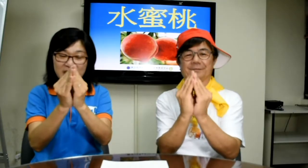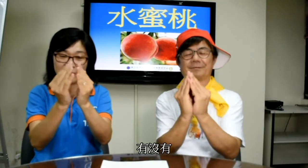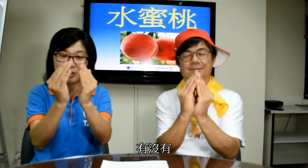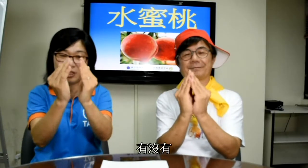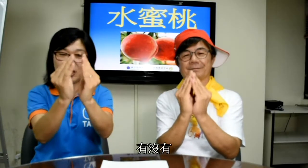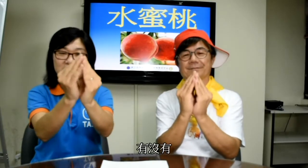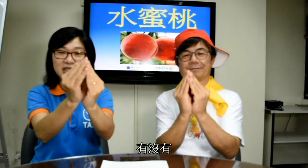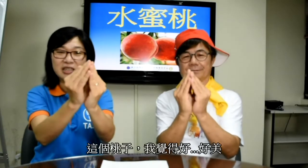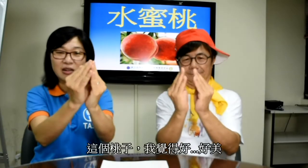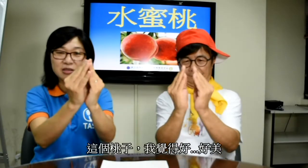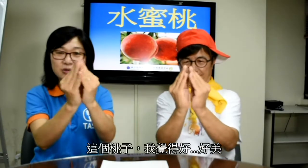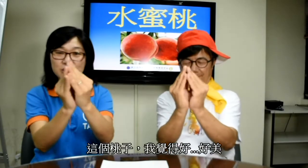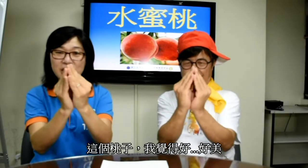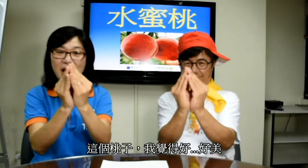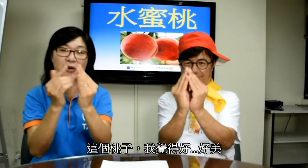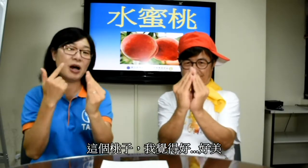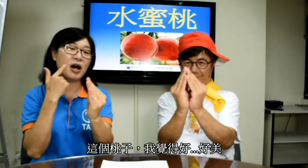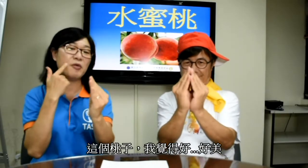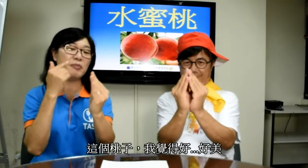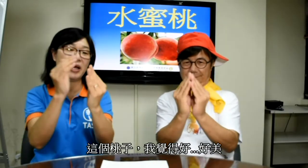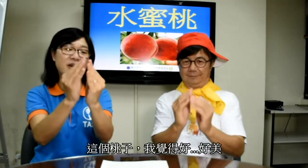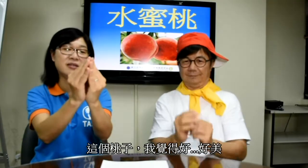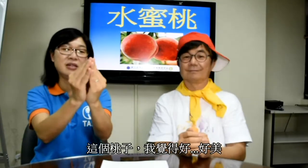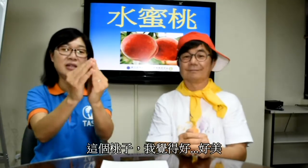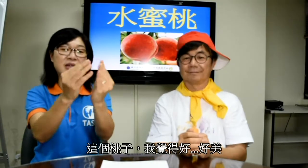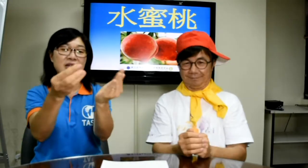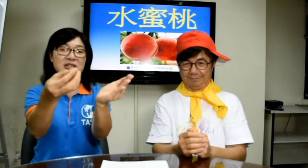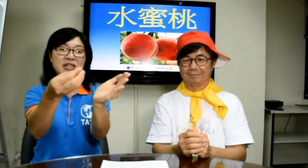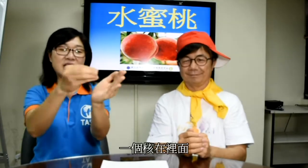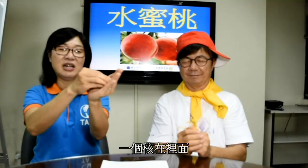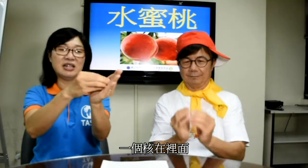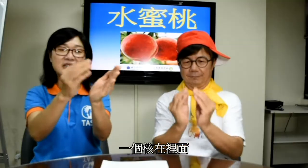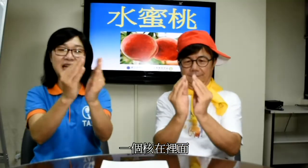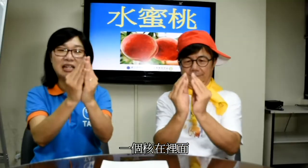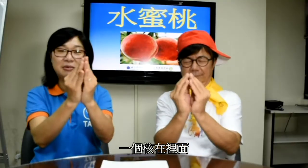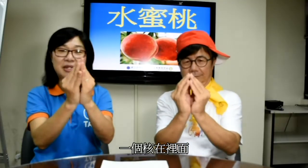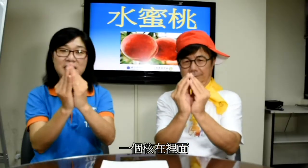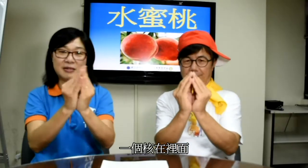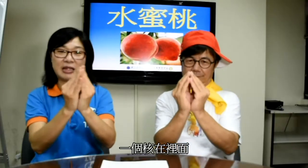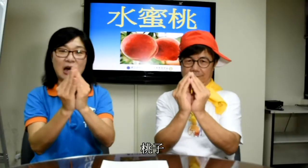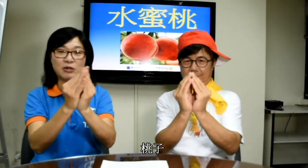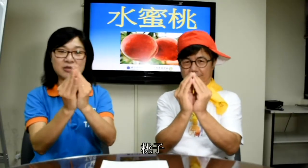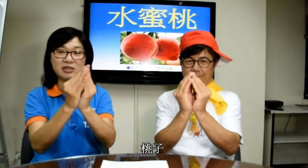没有？还有这个桃子，我觉得好好美。一个盒在里面，桃子